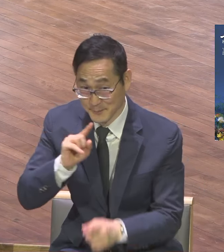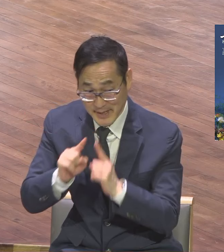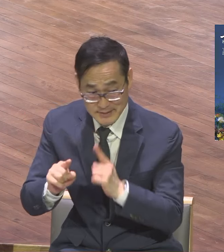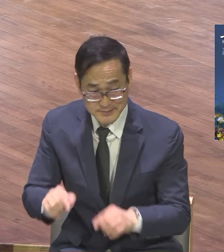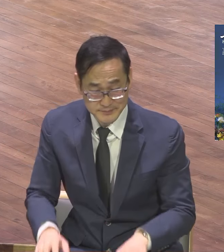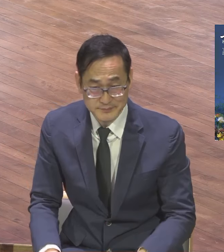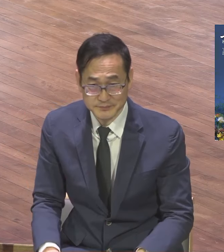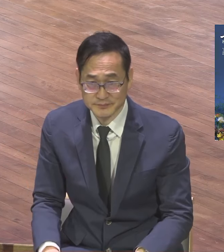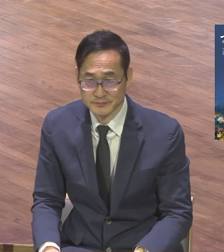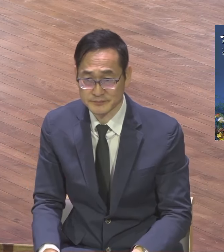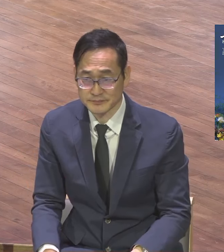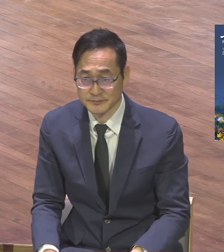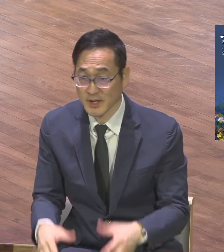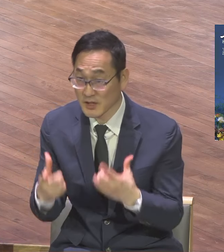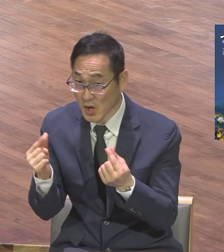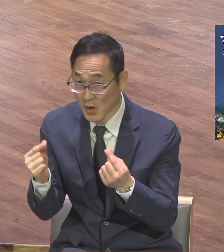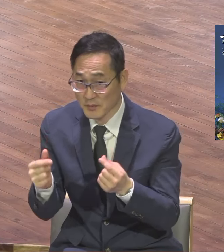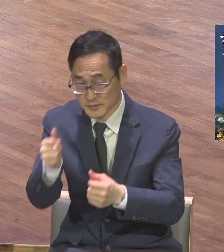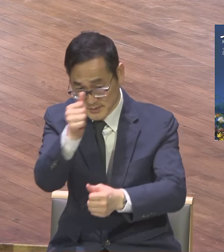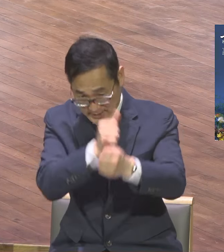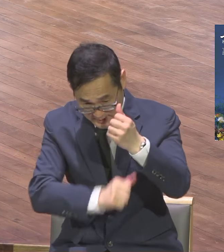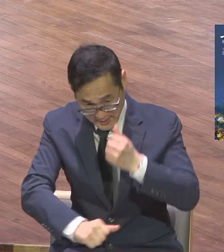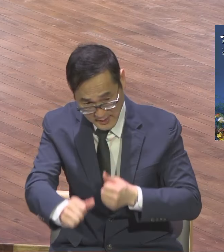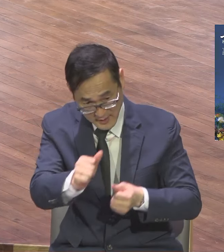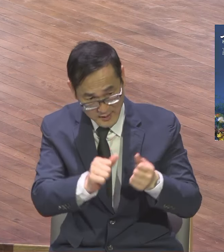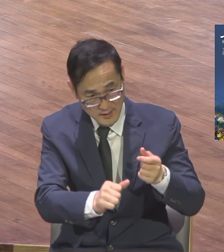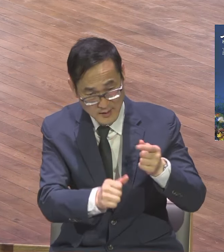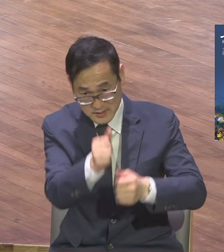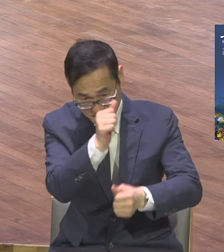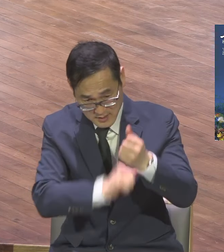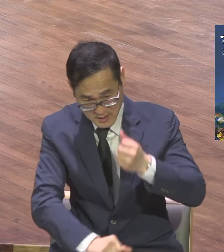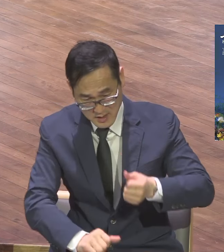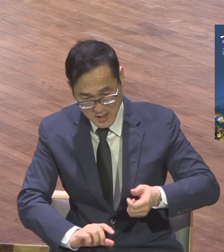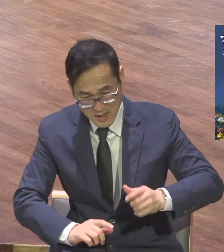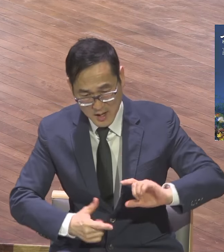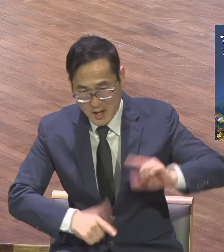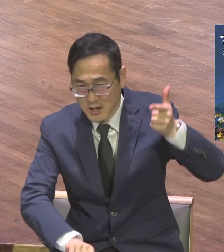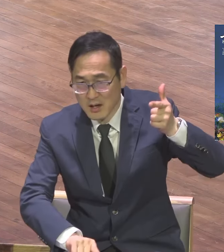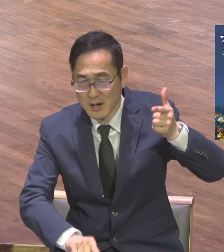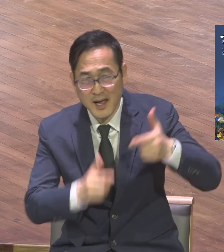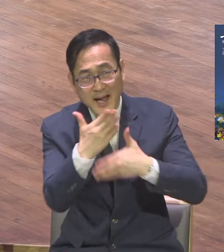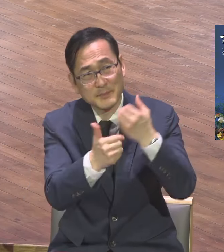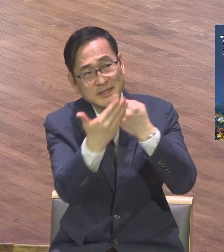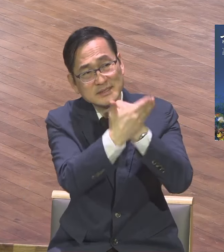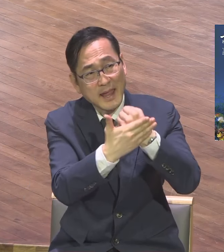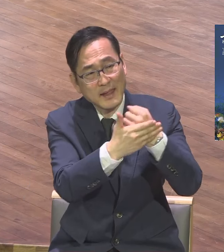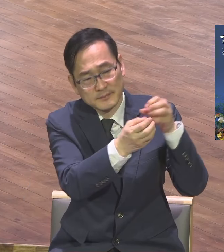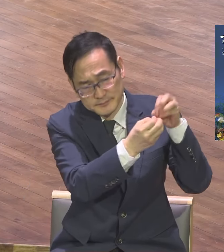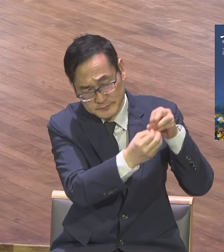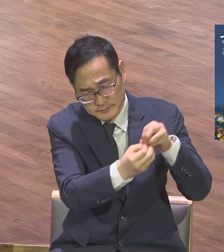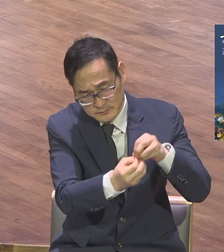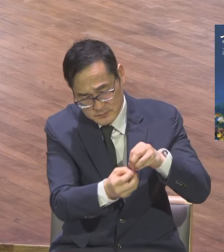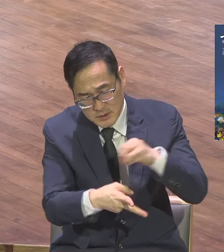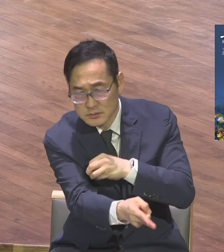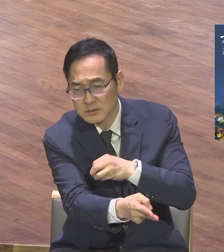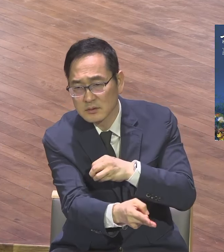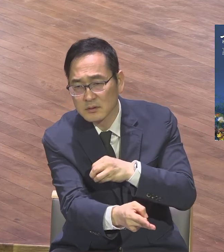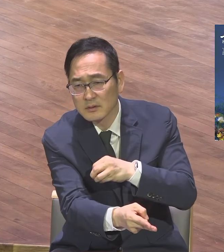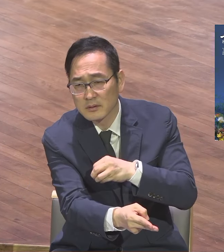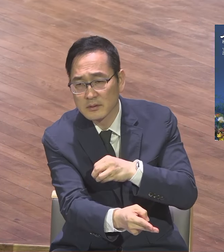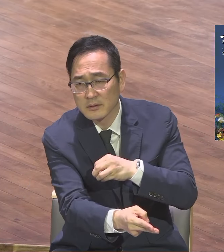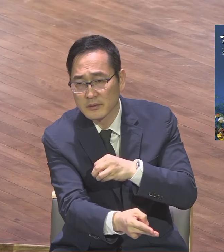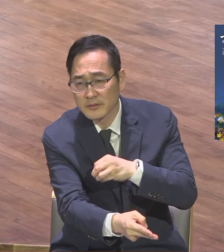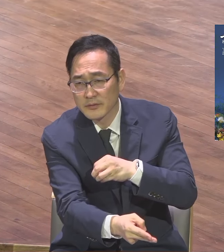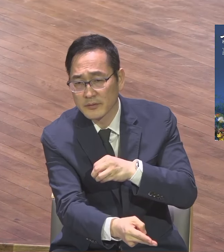다른 세대가 됩니다. 완전 다른 세대. 하나님의 은혜와는 전혀 상관이 없는, 성경과는 전혀